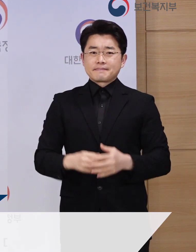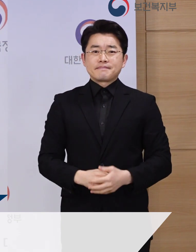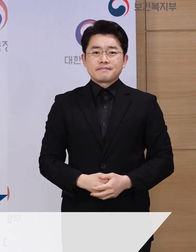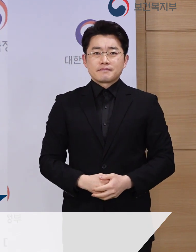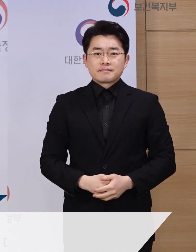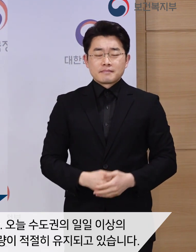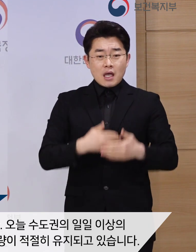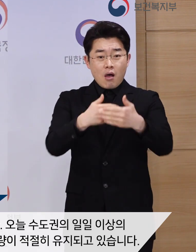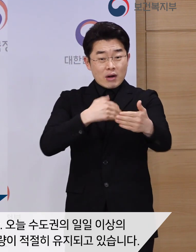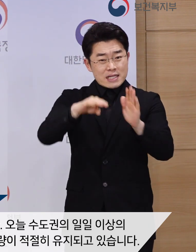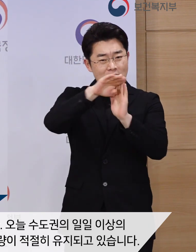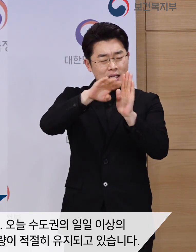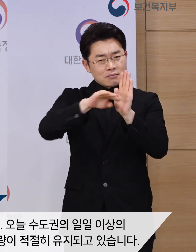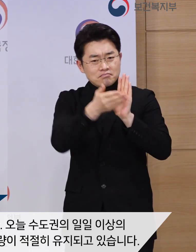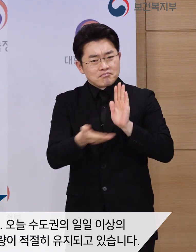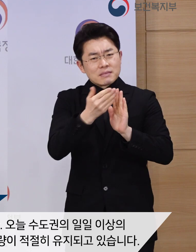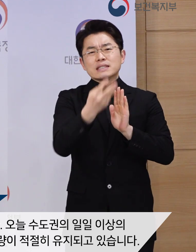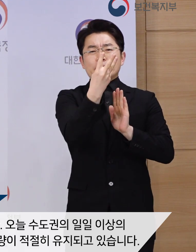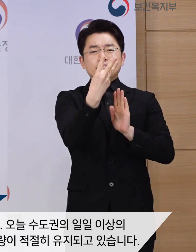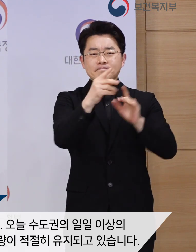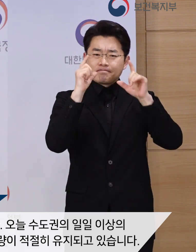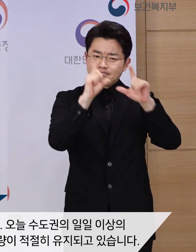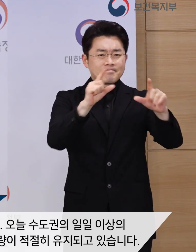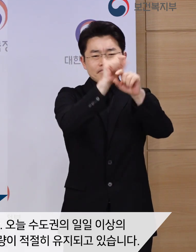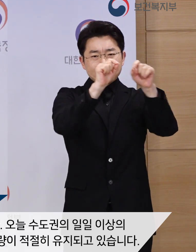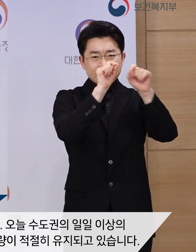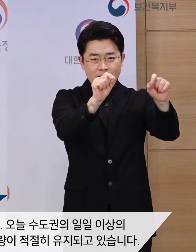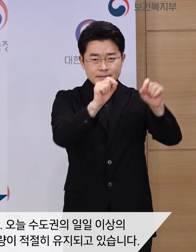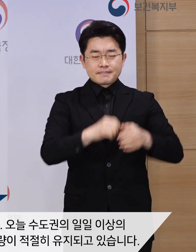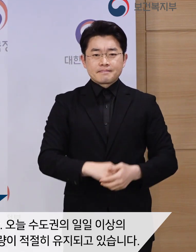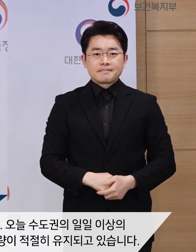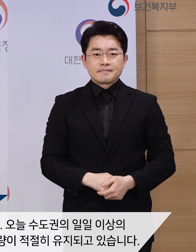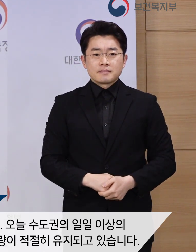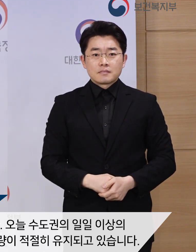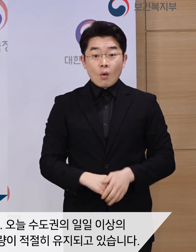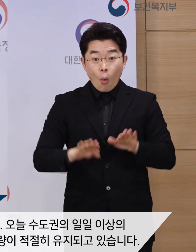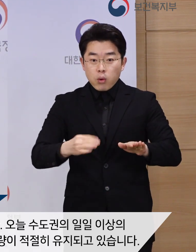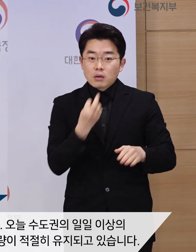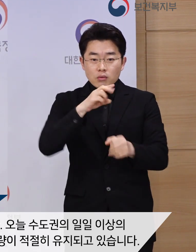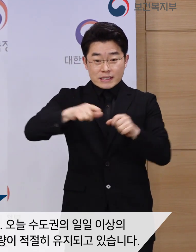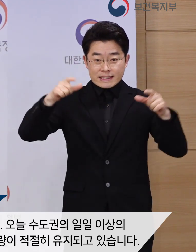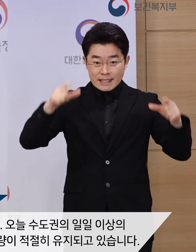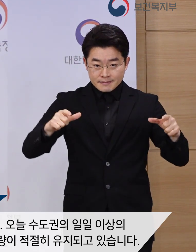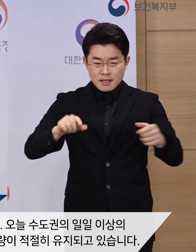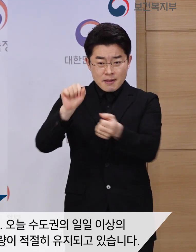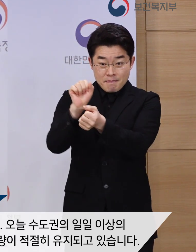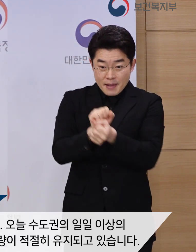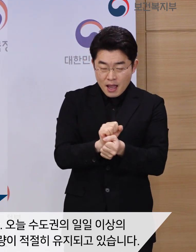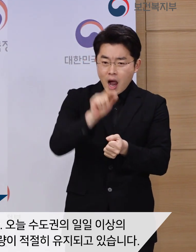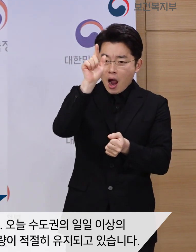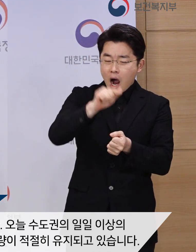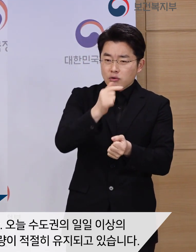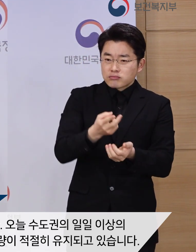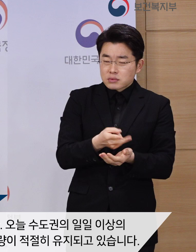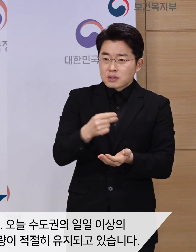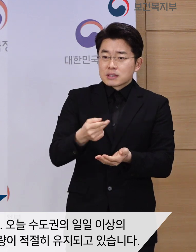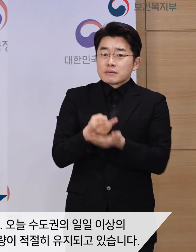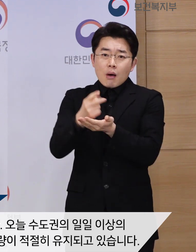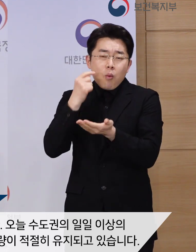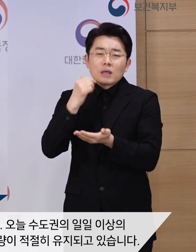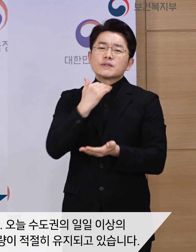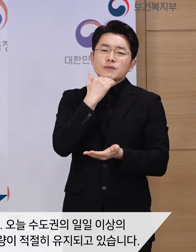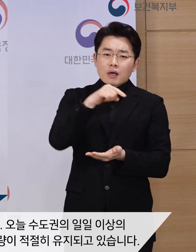조치입니다. 거리두기 3단계로 상향은 유보하기로 했습니다. 오늘 수도권에 1일 이상의 대기